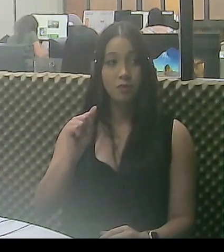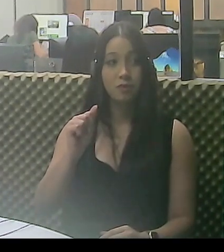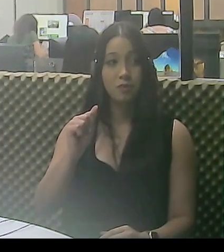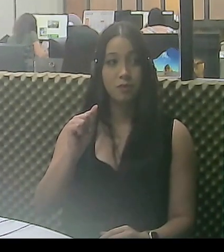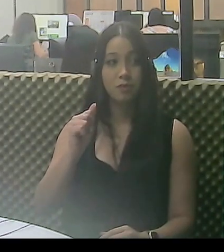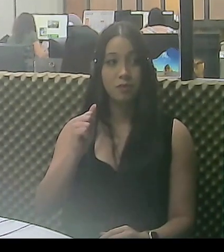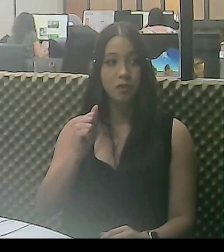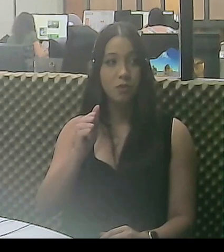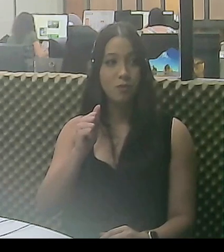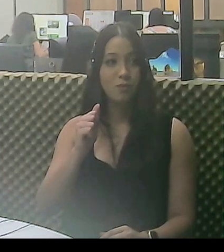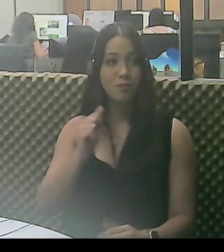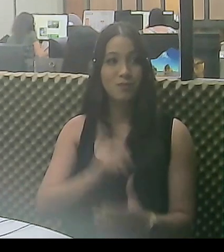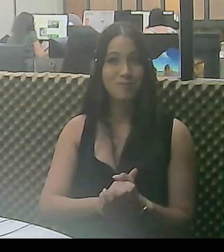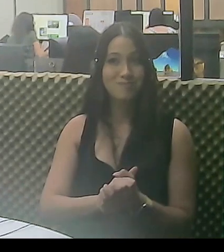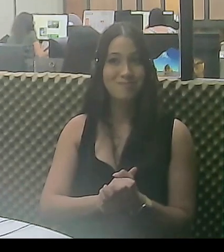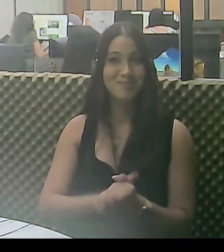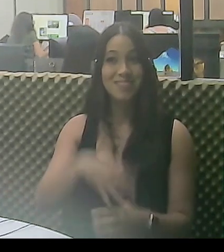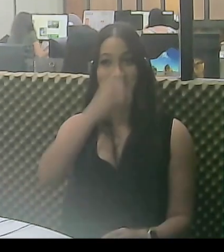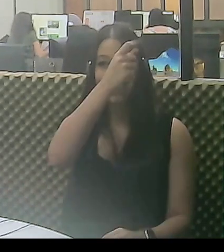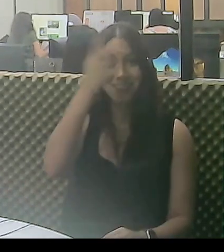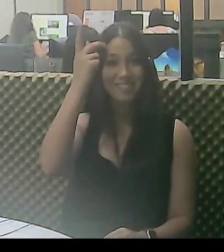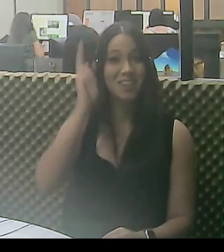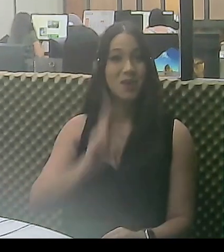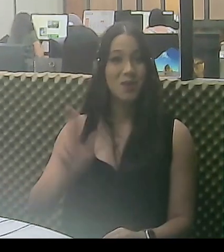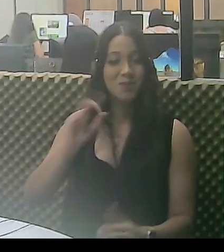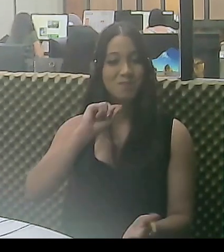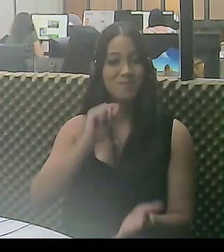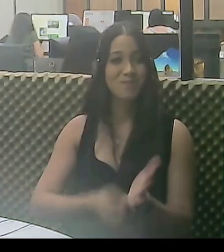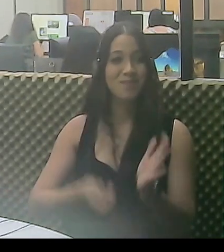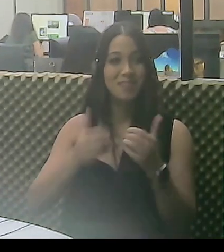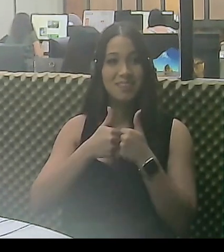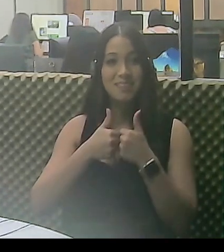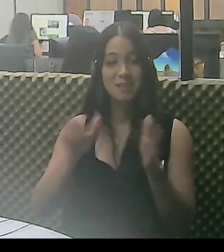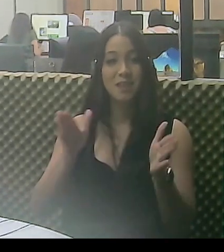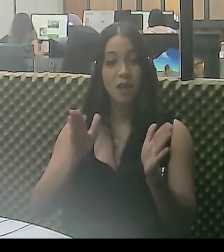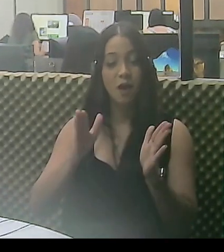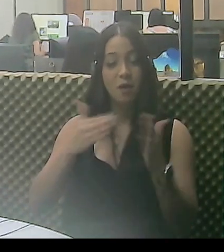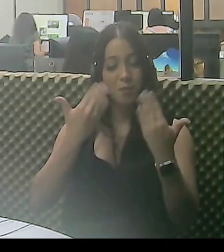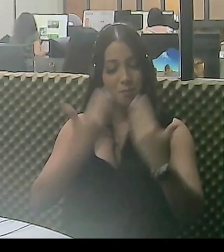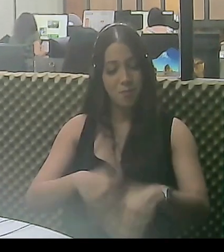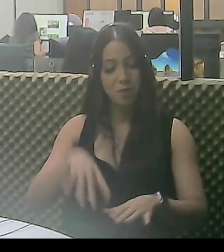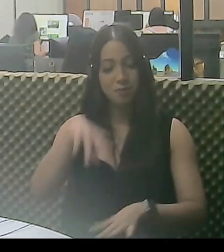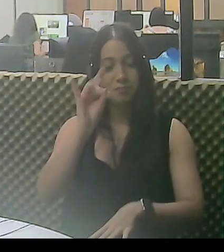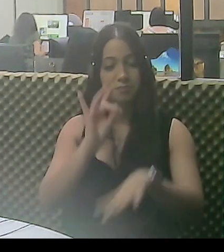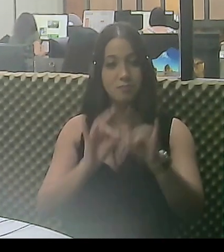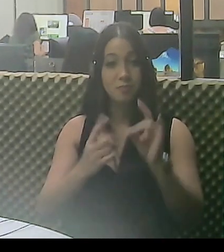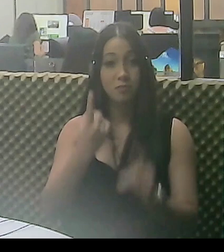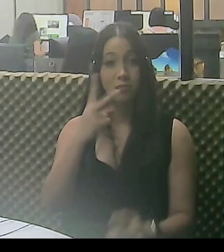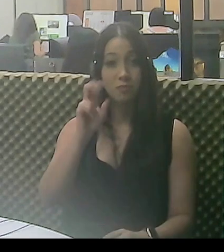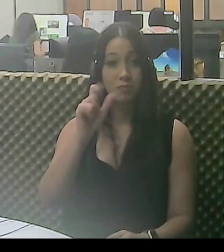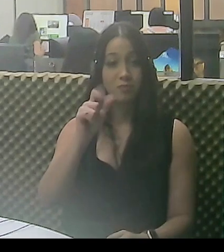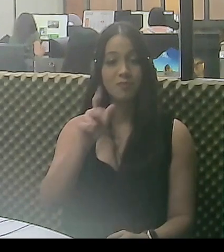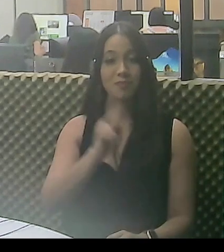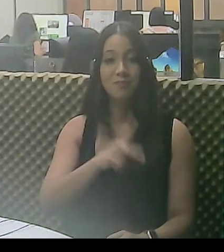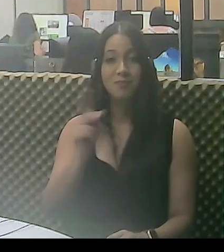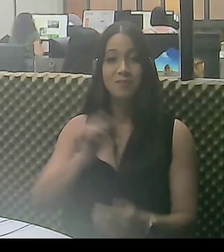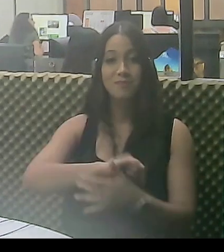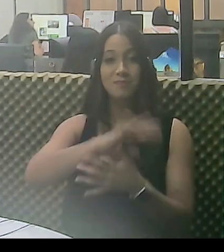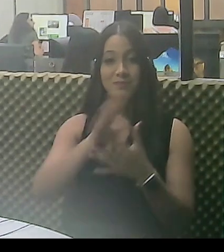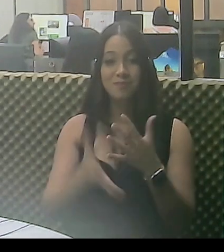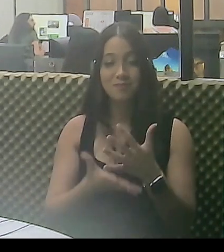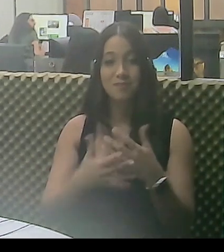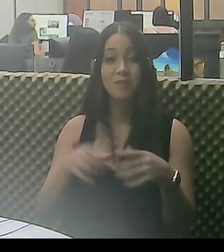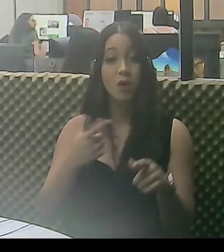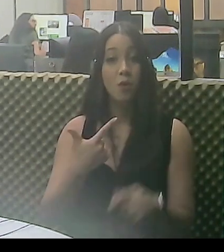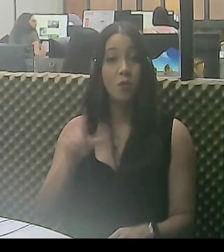Dos microfones. A Prefeitura de Uberlândia está com inscrições abertas para o processo seletivo que oferece uma vaga de professor de Libras